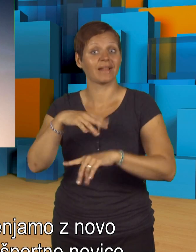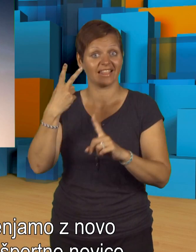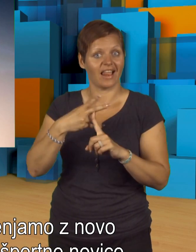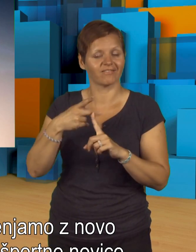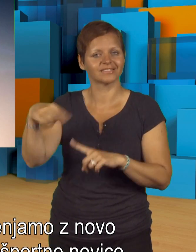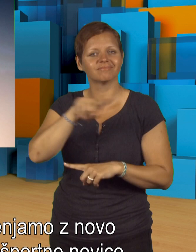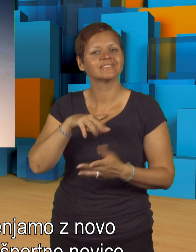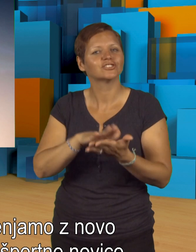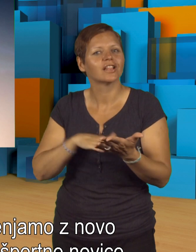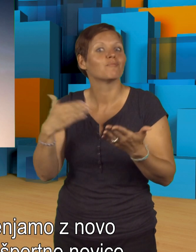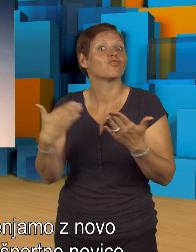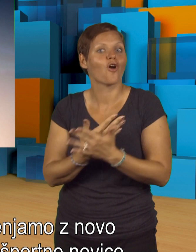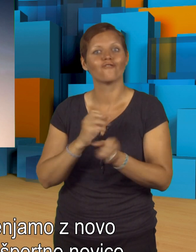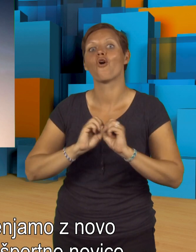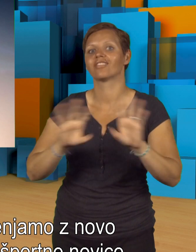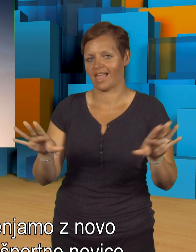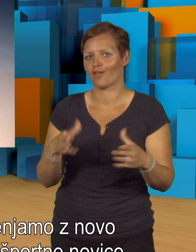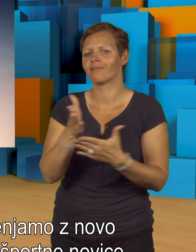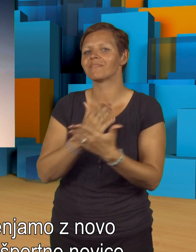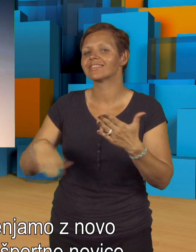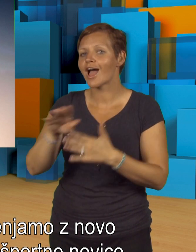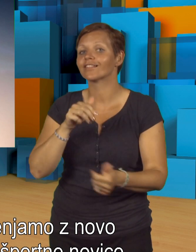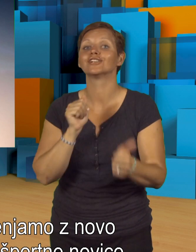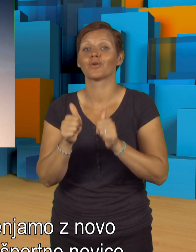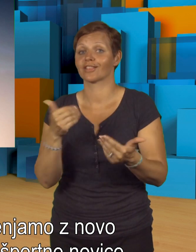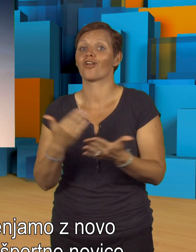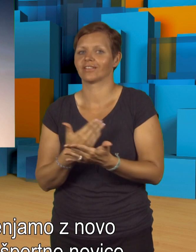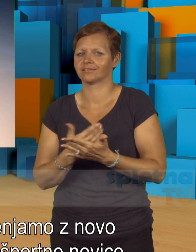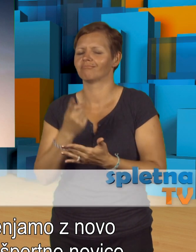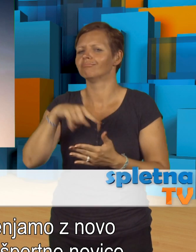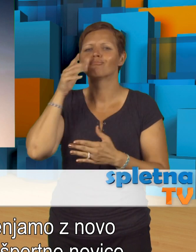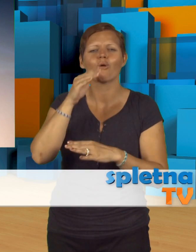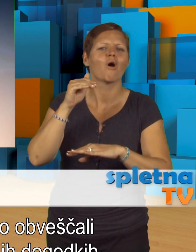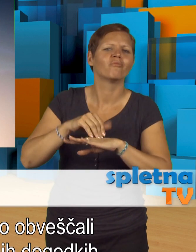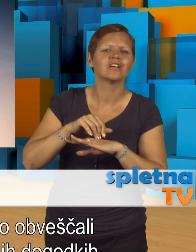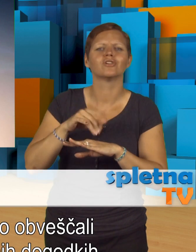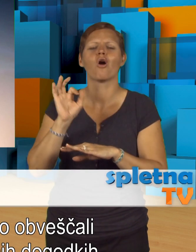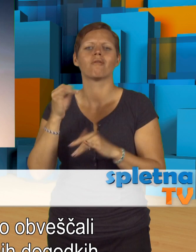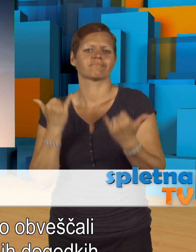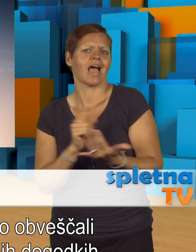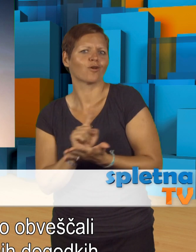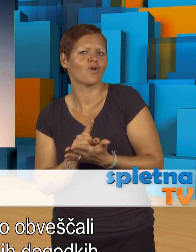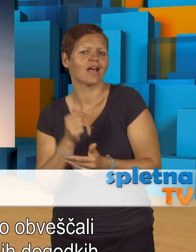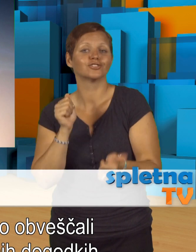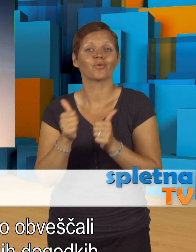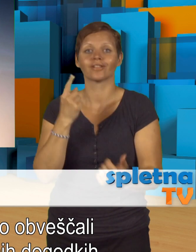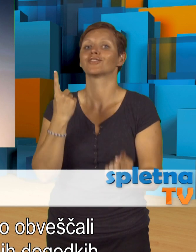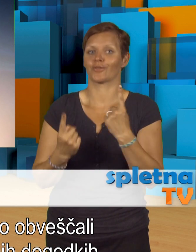Na spletni TV začenjamo z novo oddajo Mednarodne športne novice, v kateri vas bomo obveščali o aktualnih